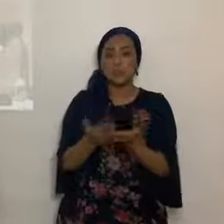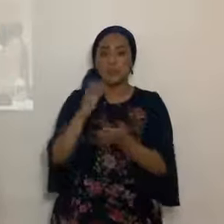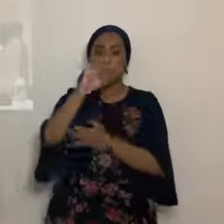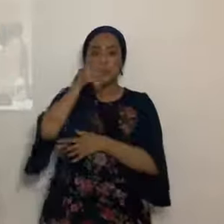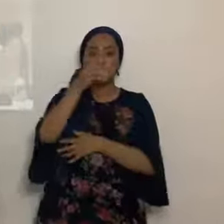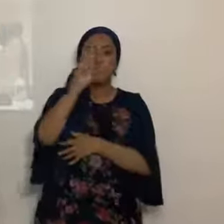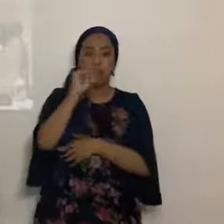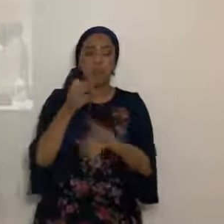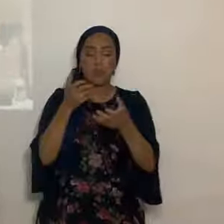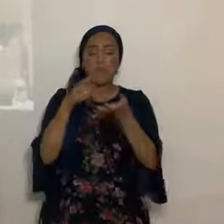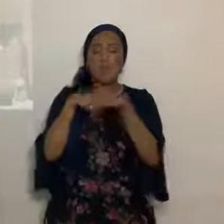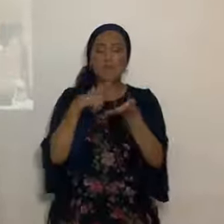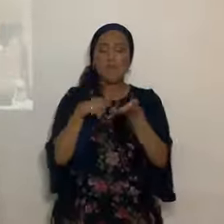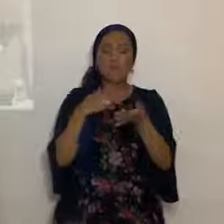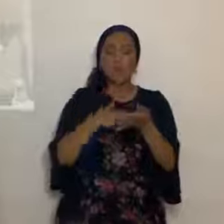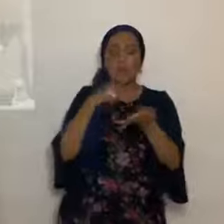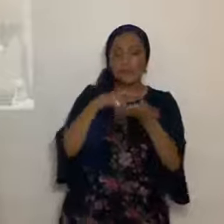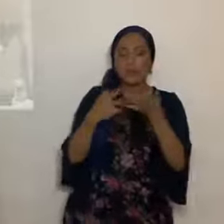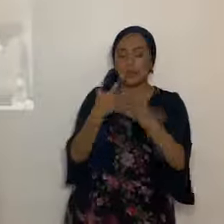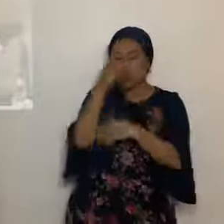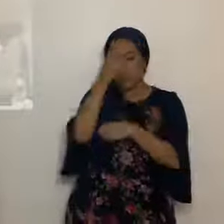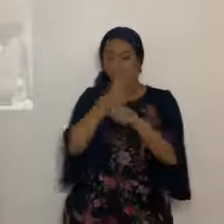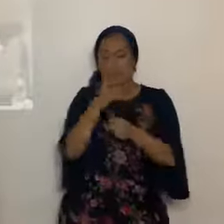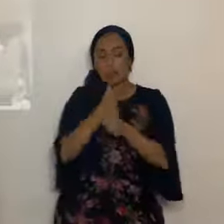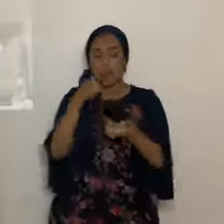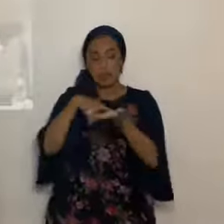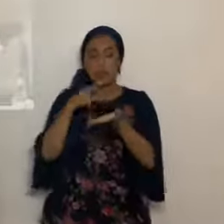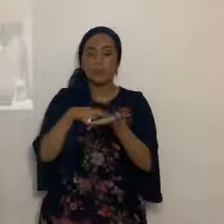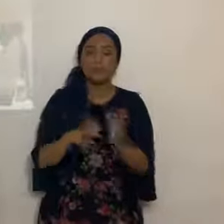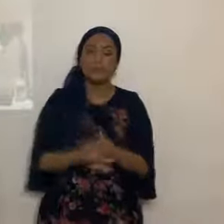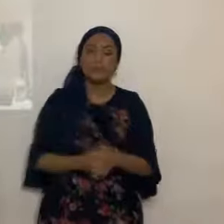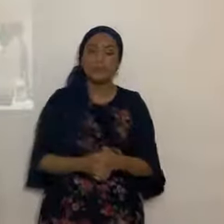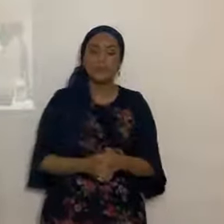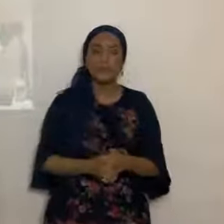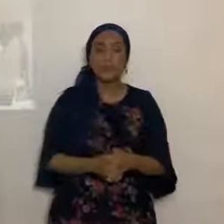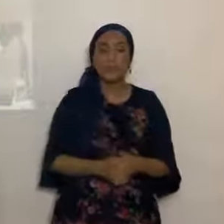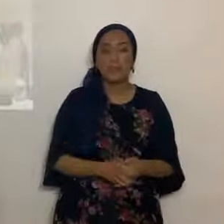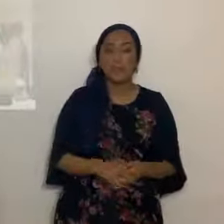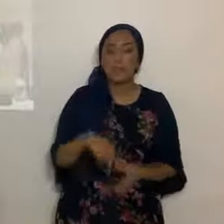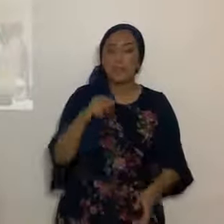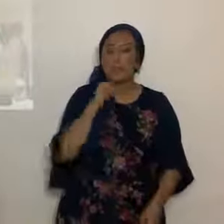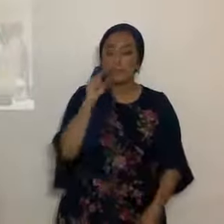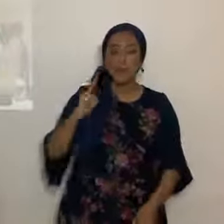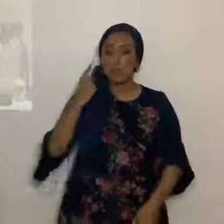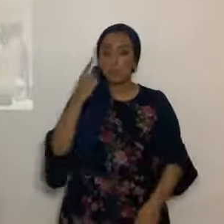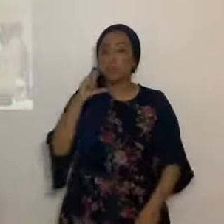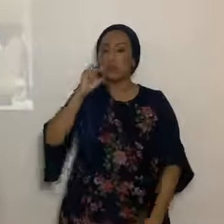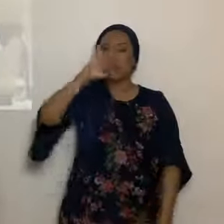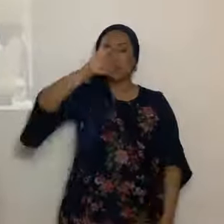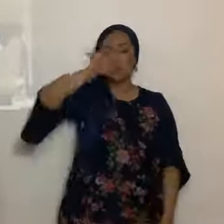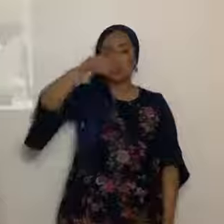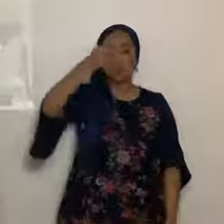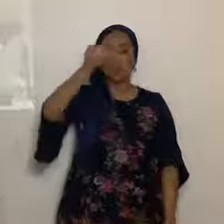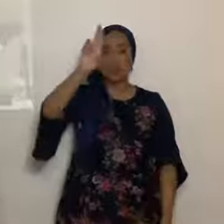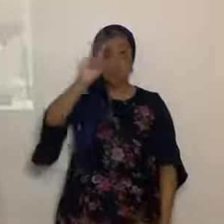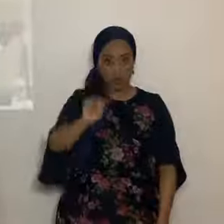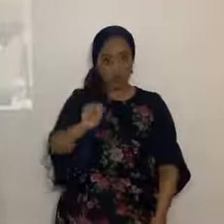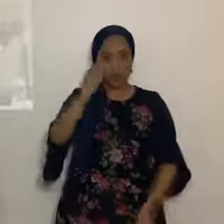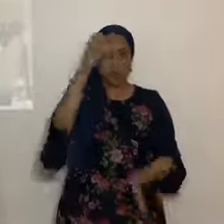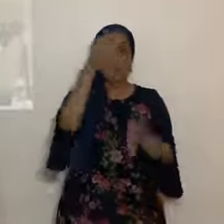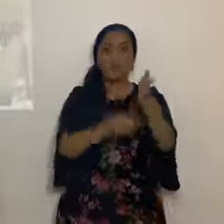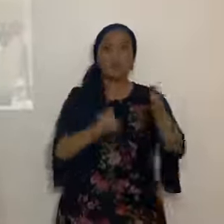este caso, sí quiero que los nuevecitos vean la cita. A ver, no es primera de Juan, sino Juan. Juan capítulo 1,